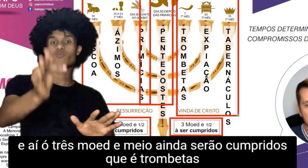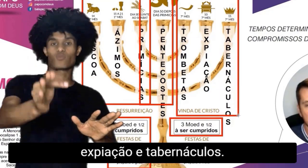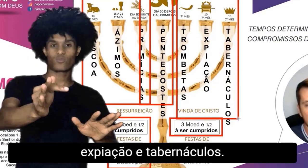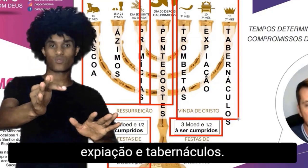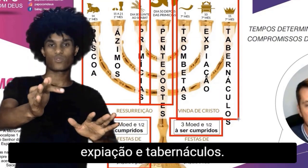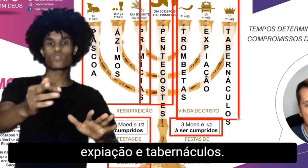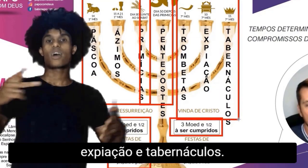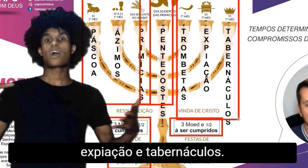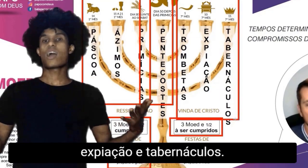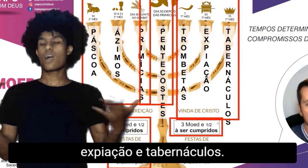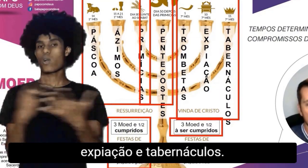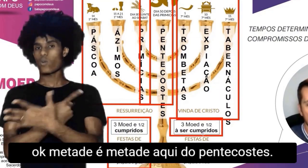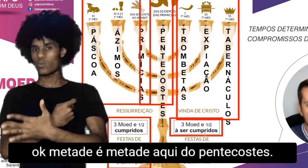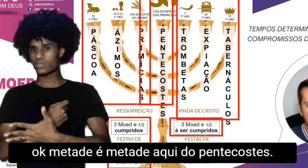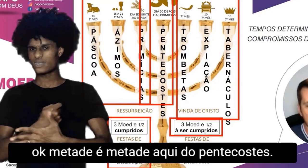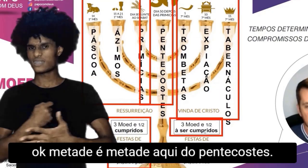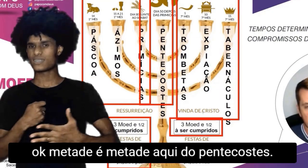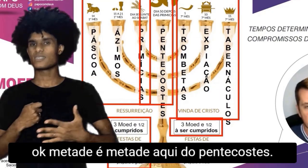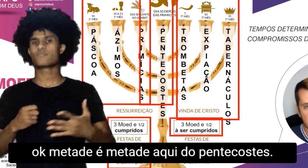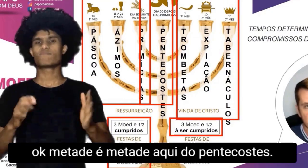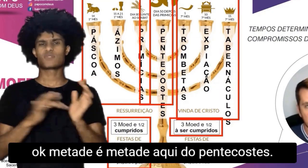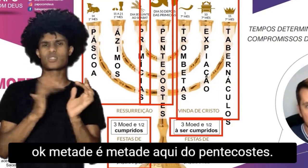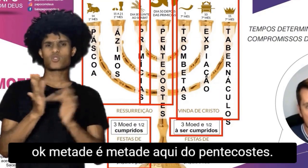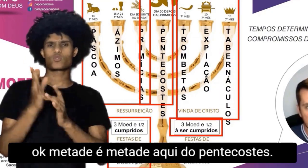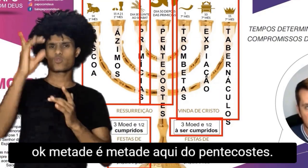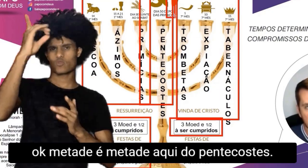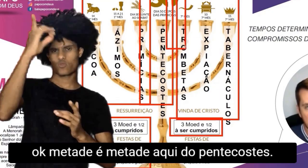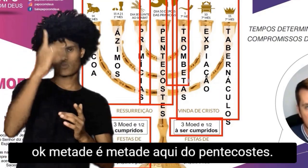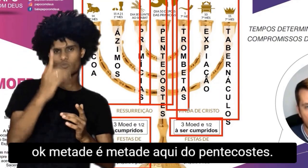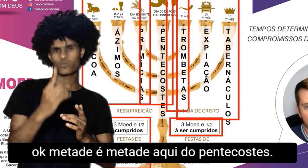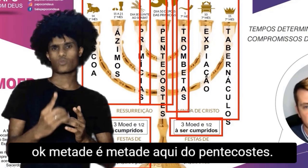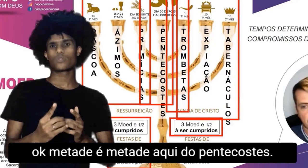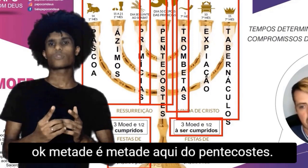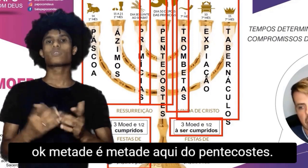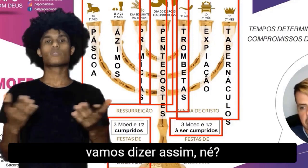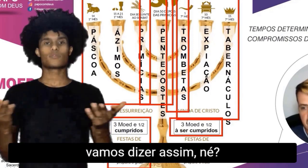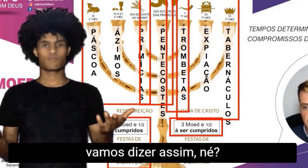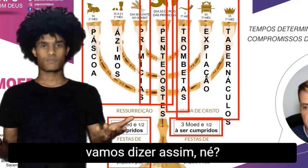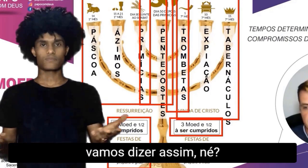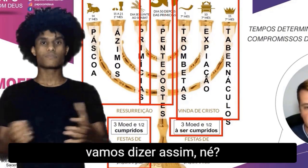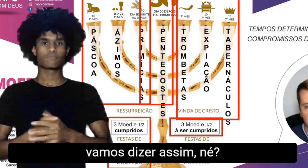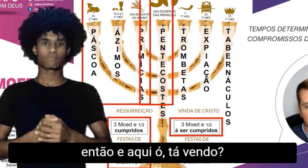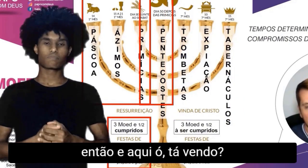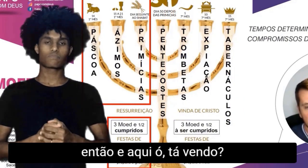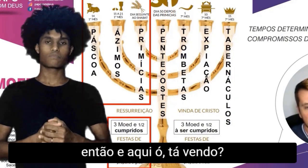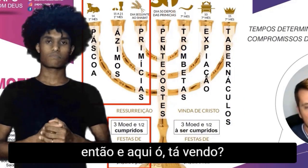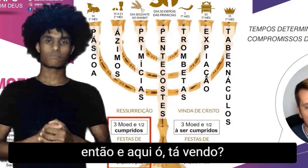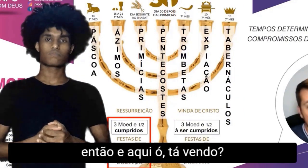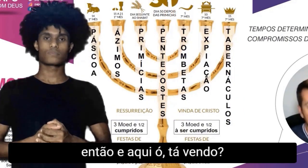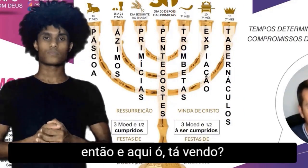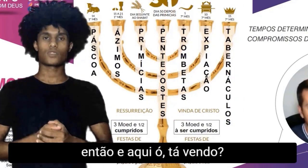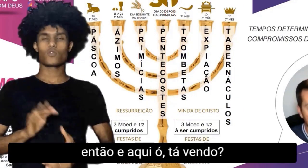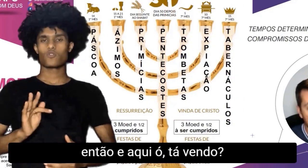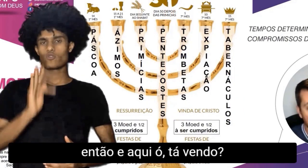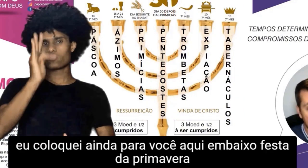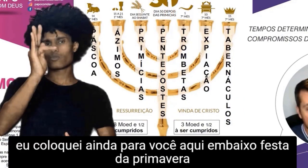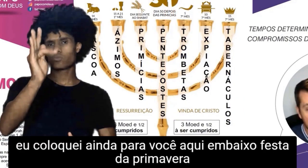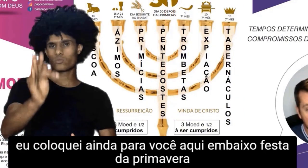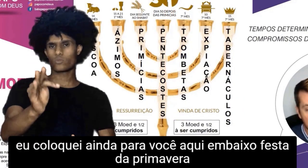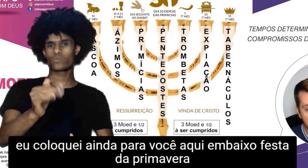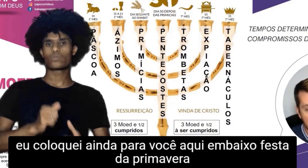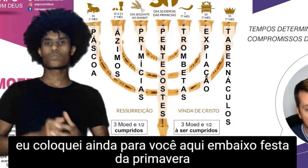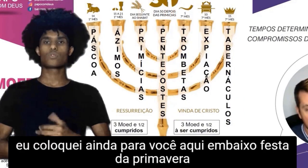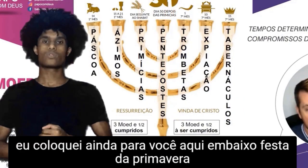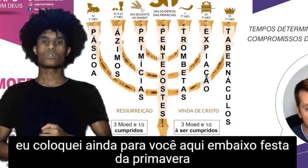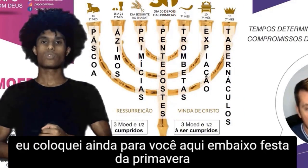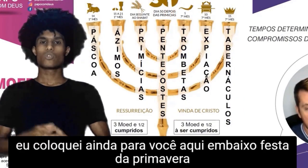trombetas, expiação e tabernáculos, ok? E metade aqui do Pentecostes, vamos dizer assim, né? Então, e aqui, ó, tá vendo? Eu coloquei ainda para